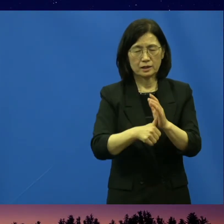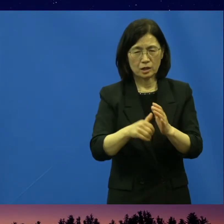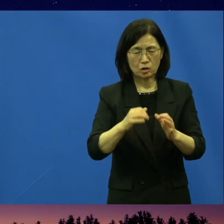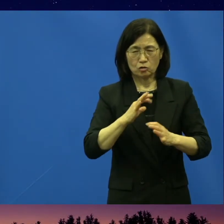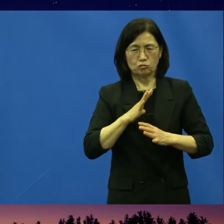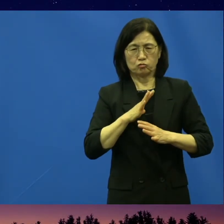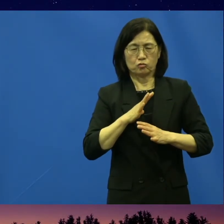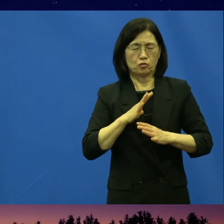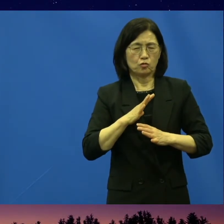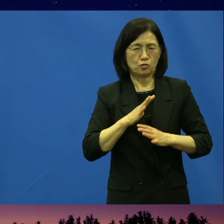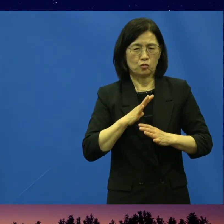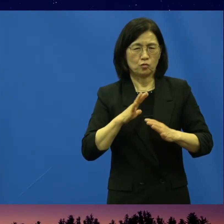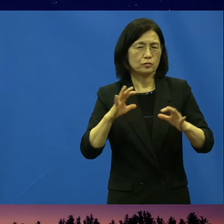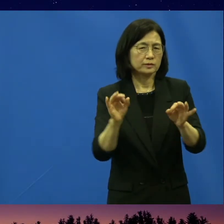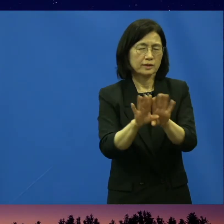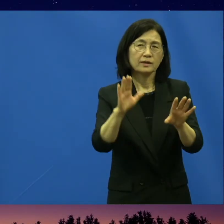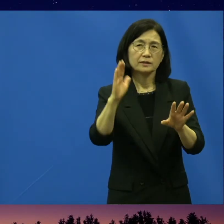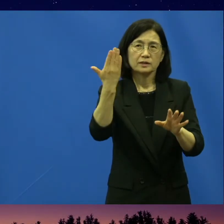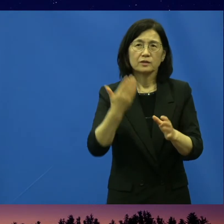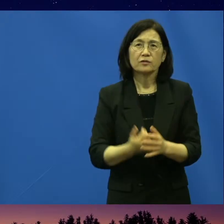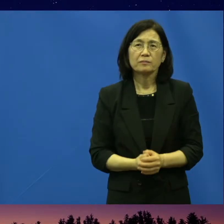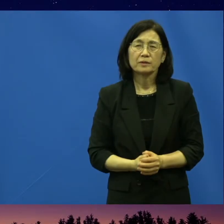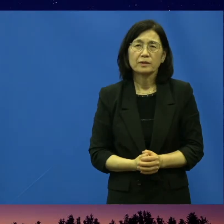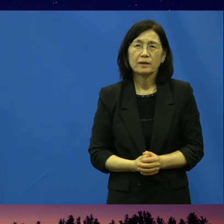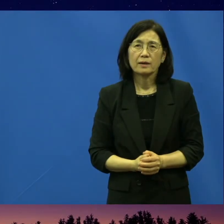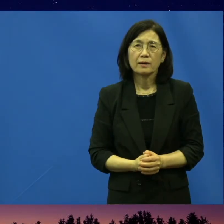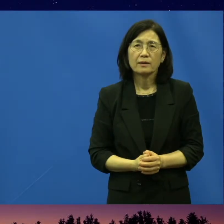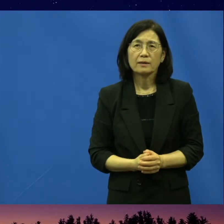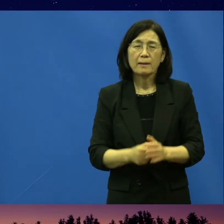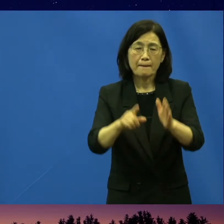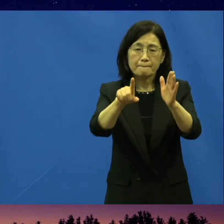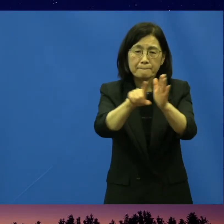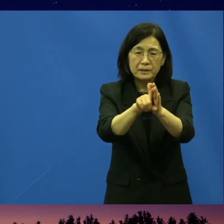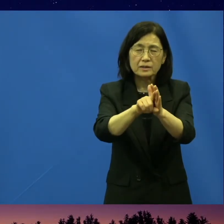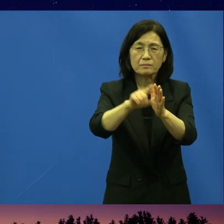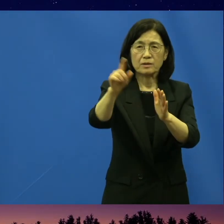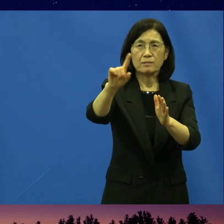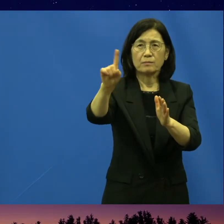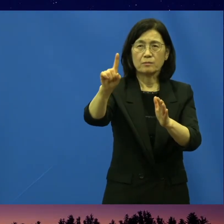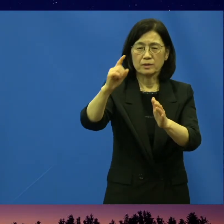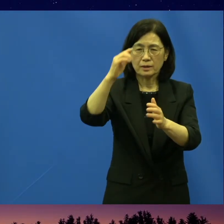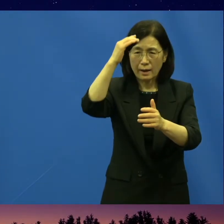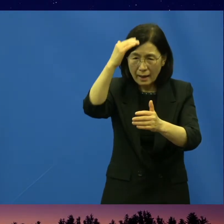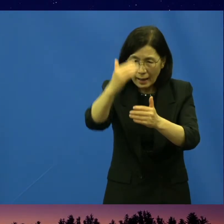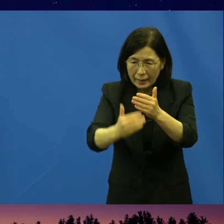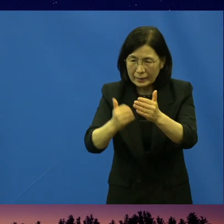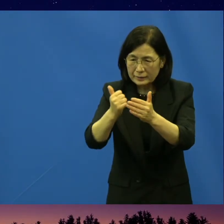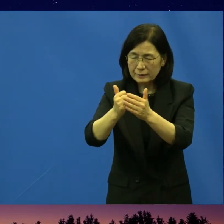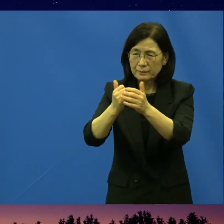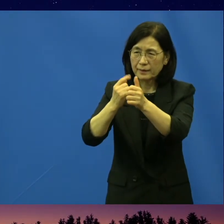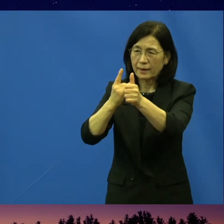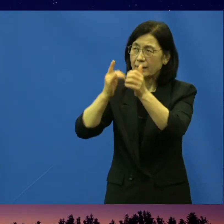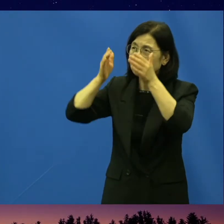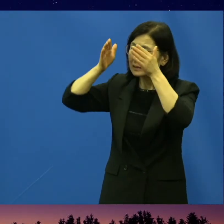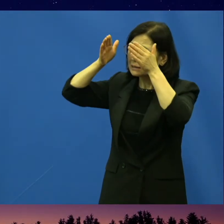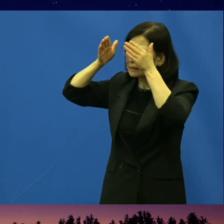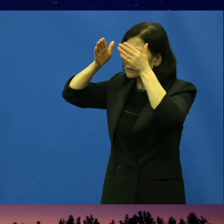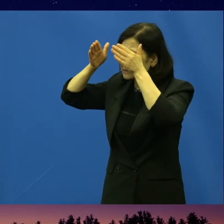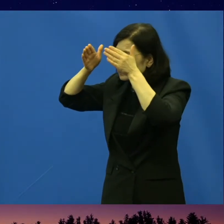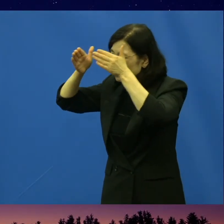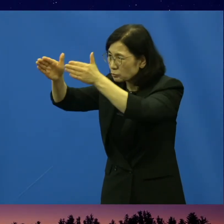생길 때마다 믿음을 강화해요. 믿음이 어떻게 해요? 믿음 뭘까요? 믿음은 하나님에게 집중하는 것입니다.